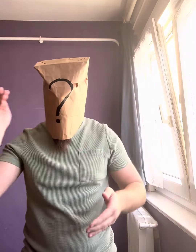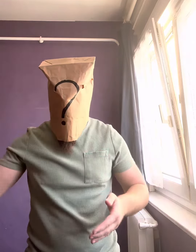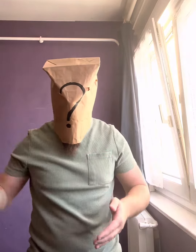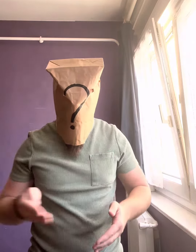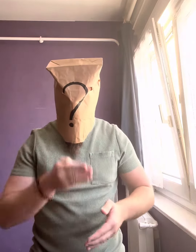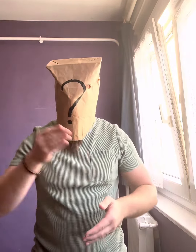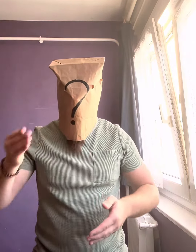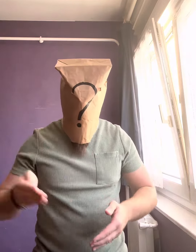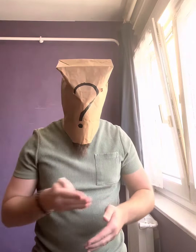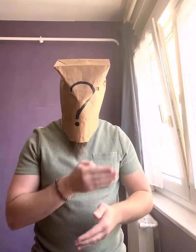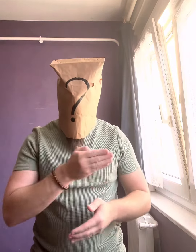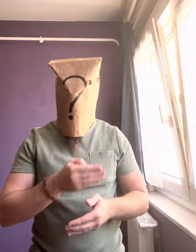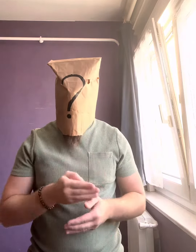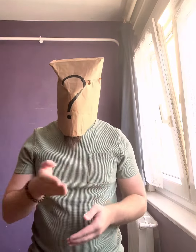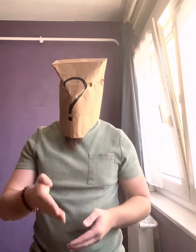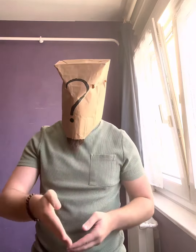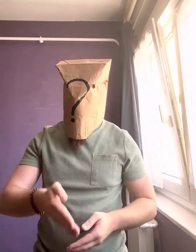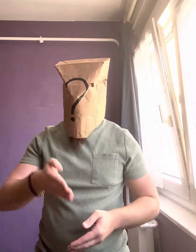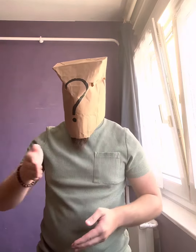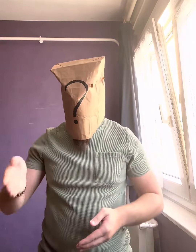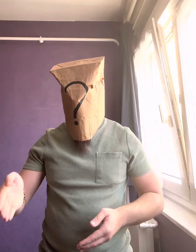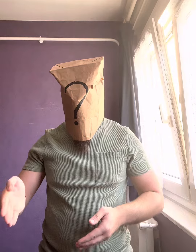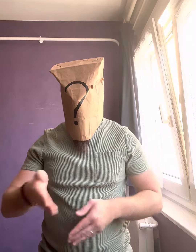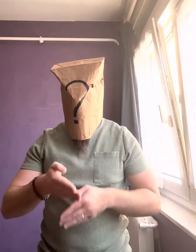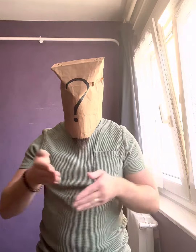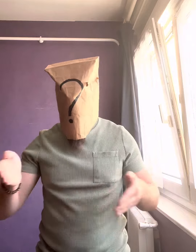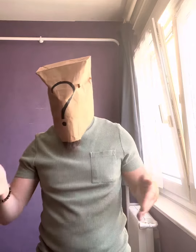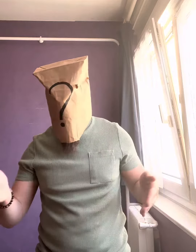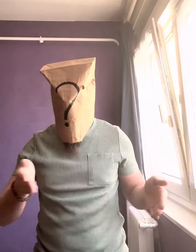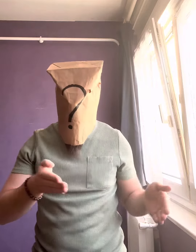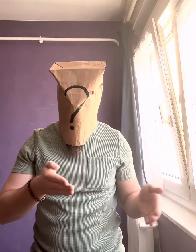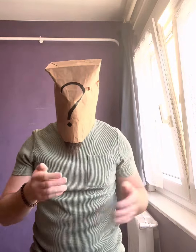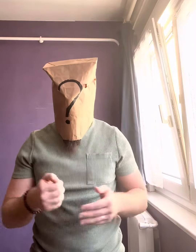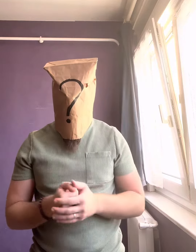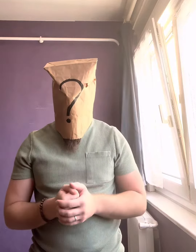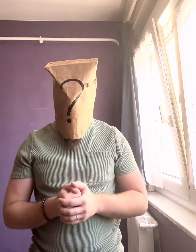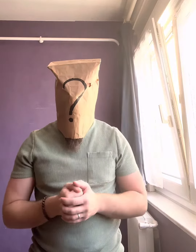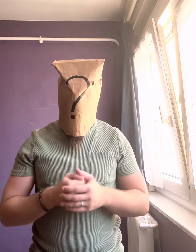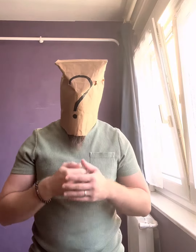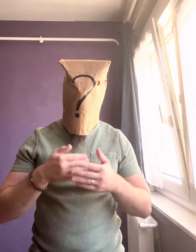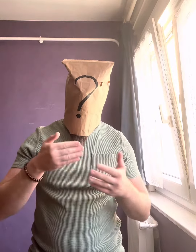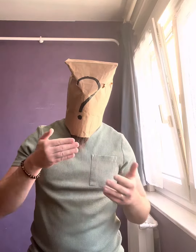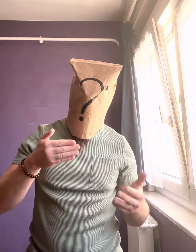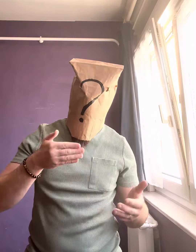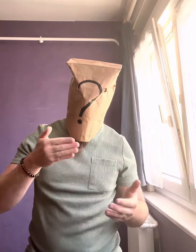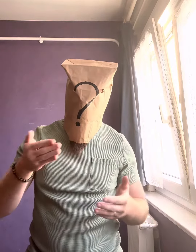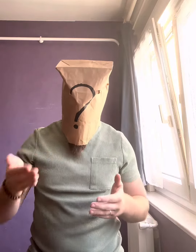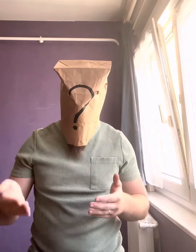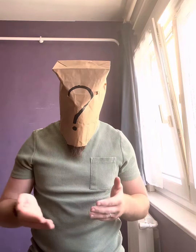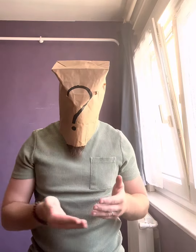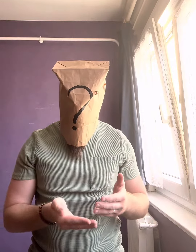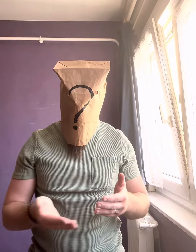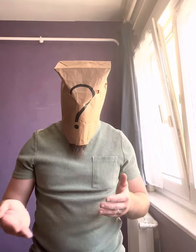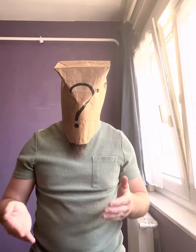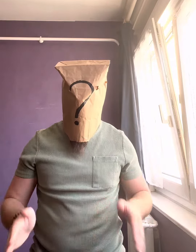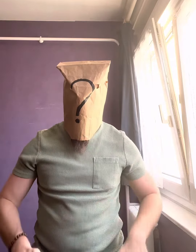eau est généralement l'aude un fleuve ou d'une mère située à proximité de la centrale dès que la vapeur et transformée en eau elle est envoyée dans de grandes tours